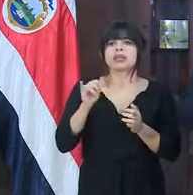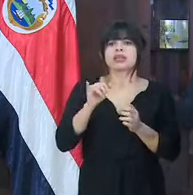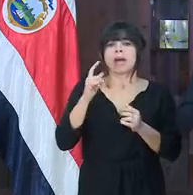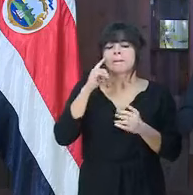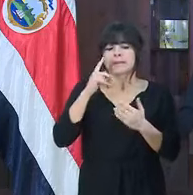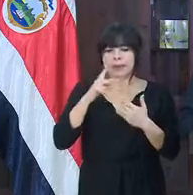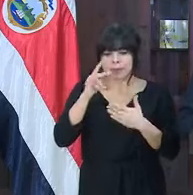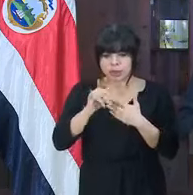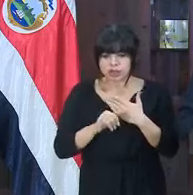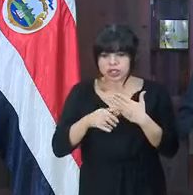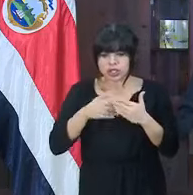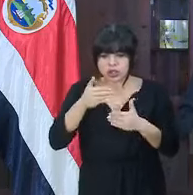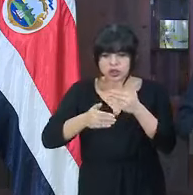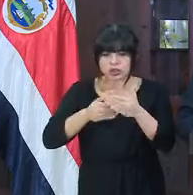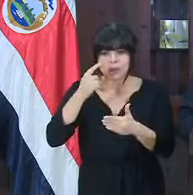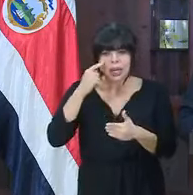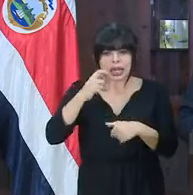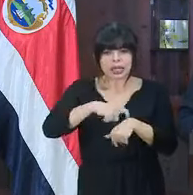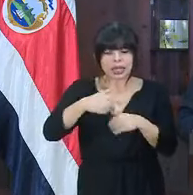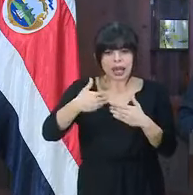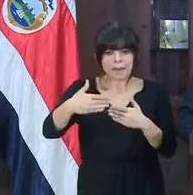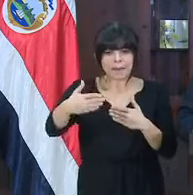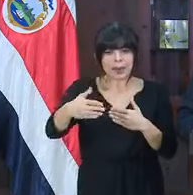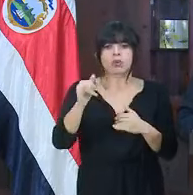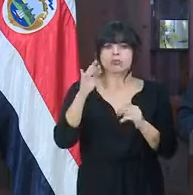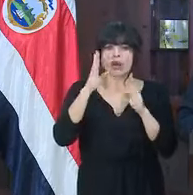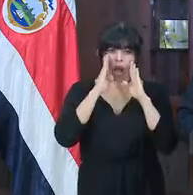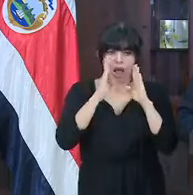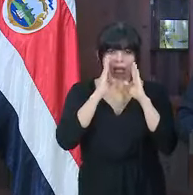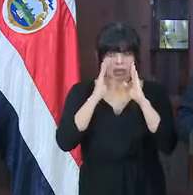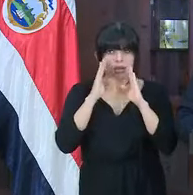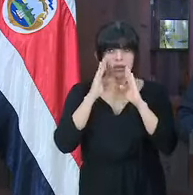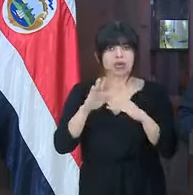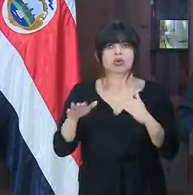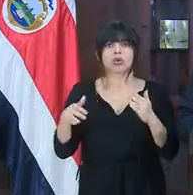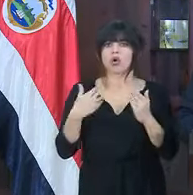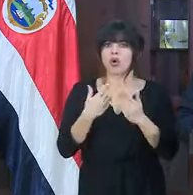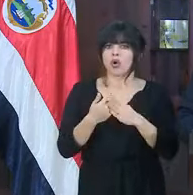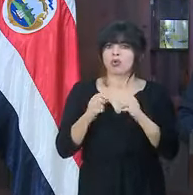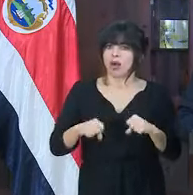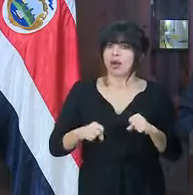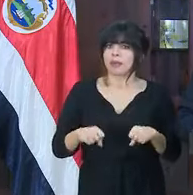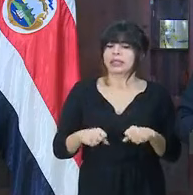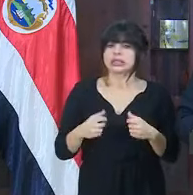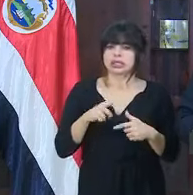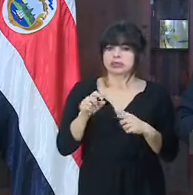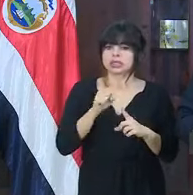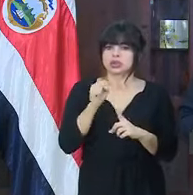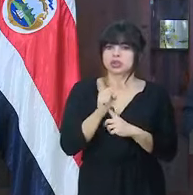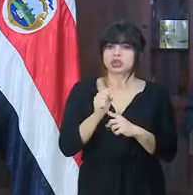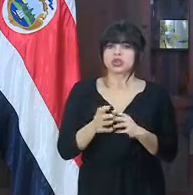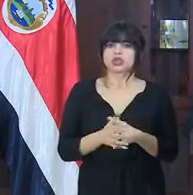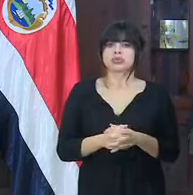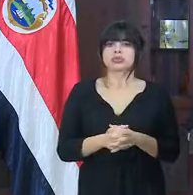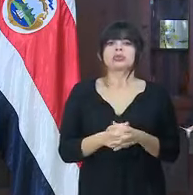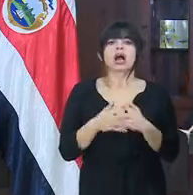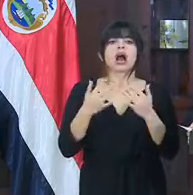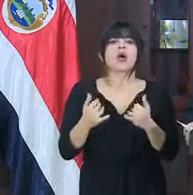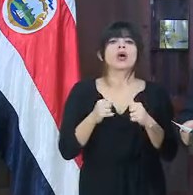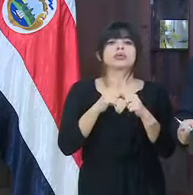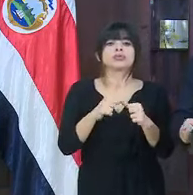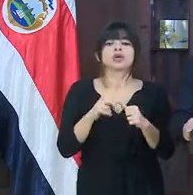proyectando esas demandas en el tiempo y se ha venido atendiendo con toda capacidad la situación.